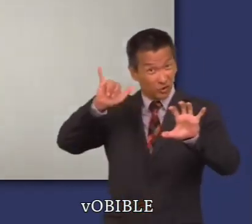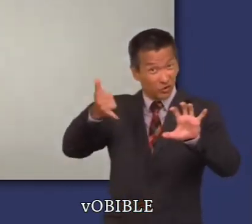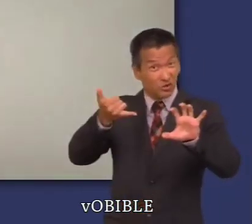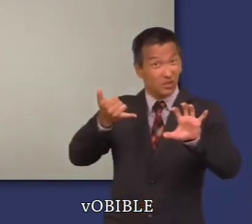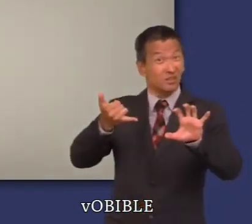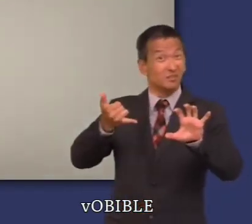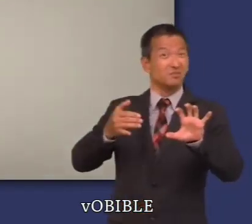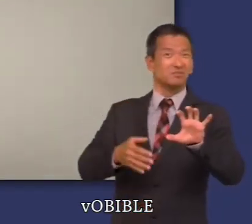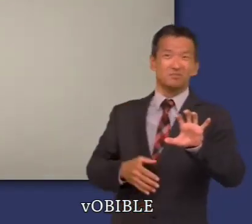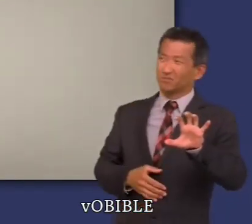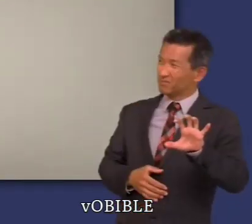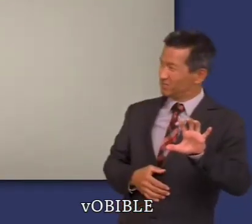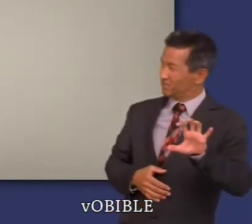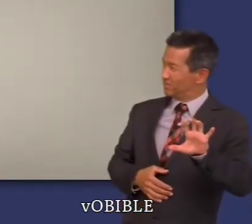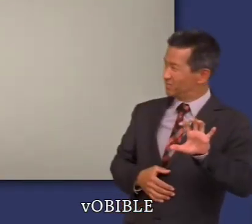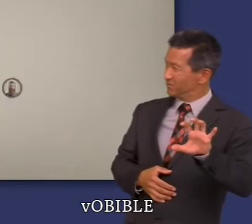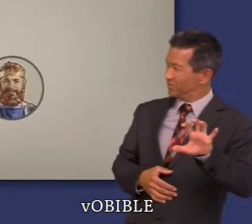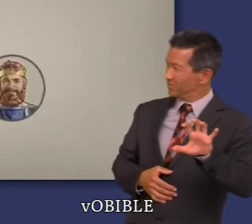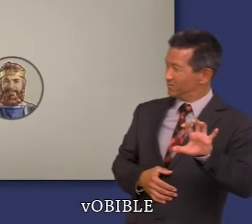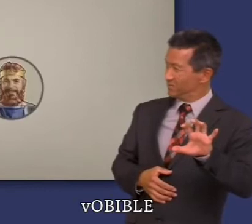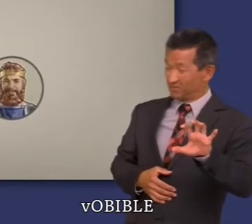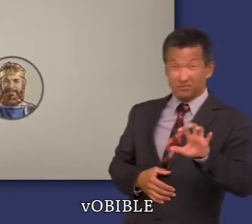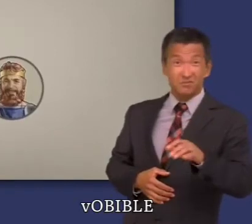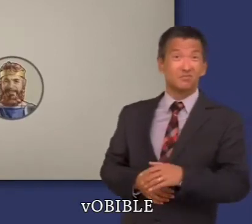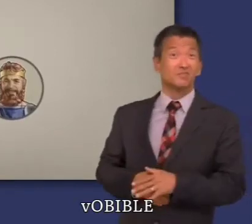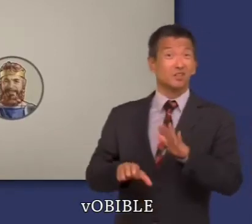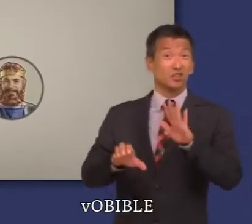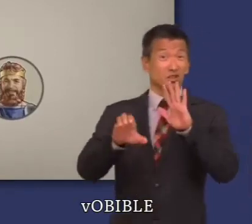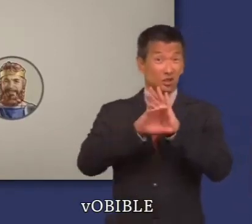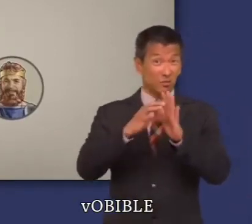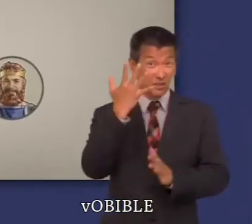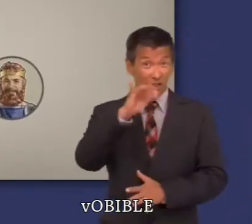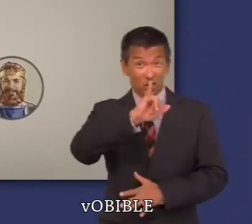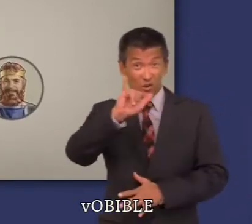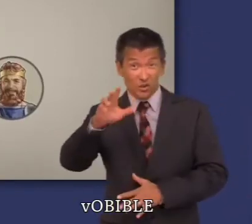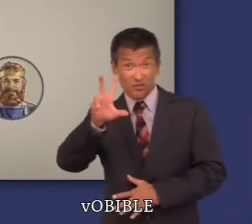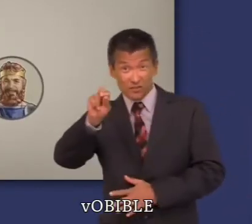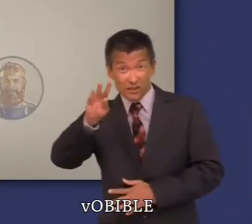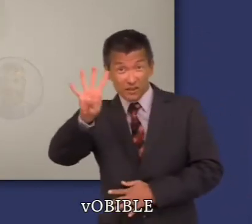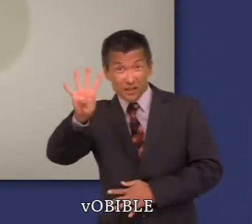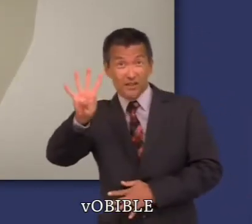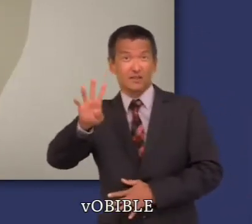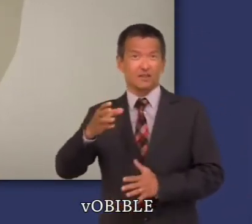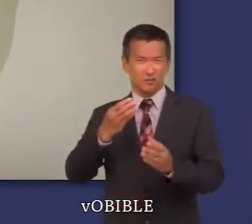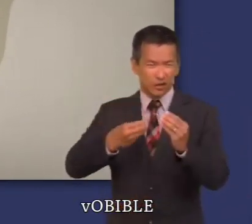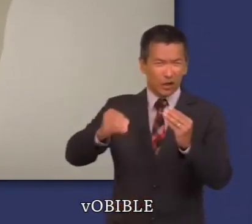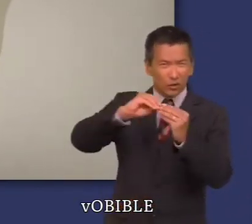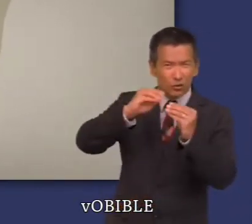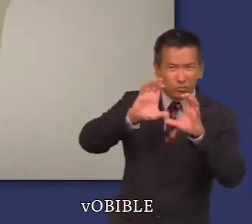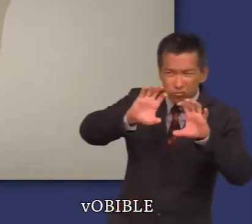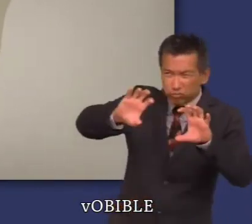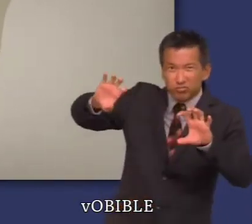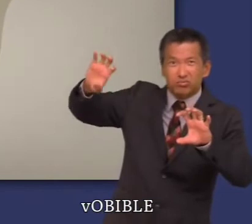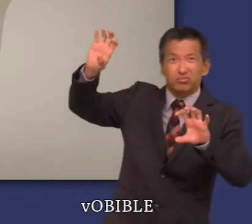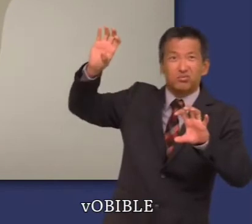Ce livre est un récit franc et détaillé de la vie de David, un homme qui s'est efforcé de suivre Jéhovah de tout son